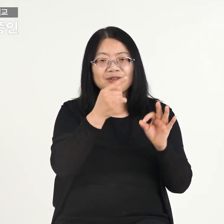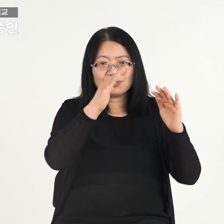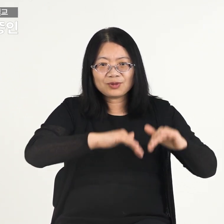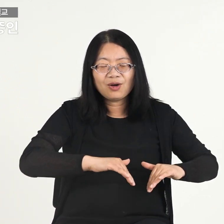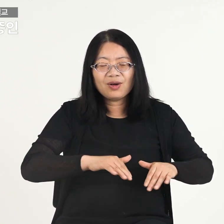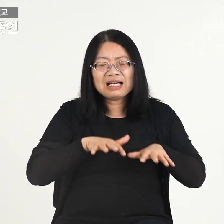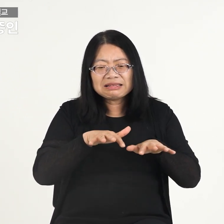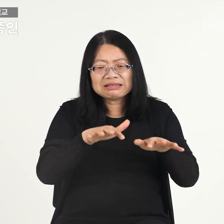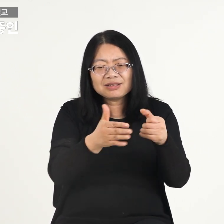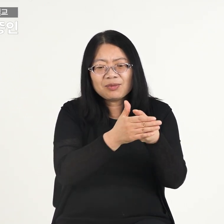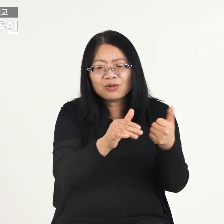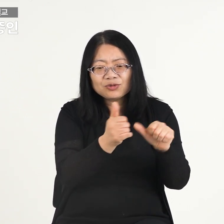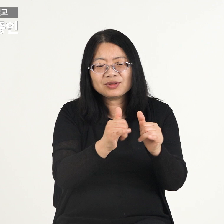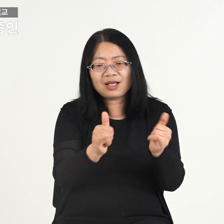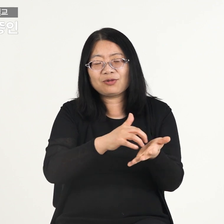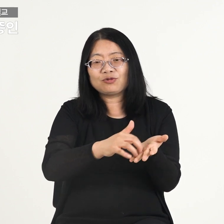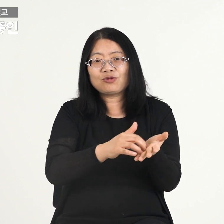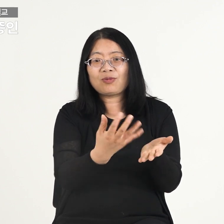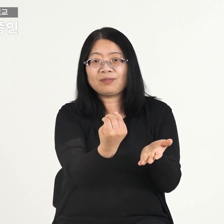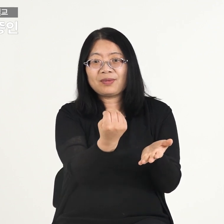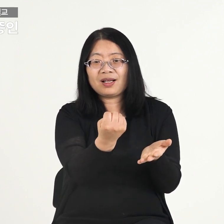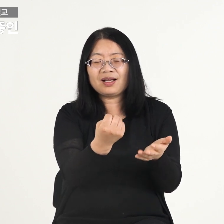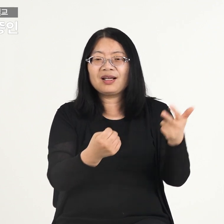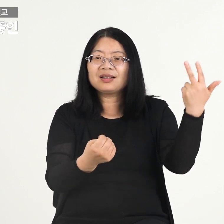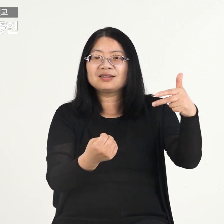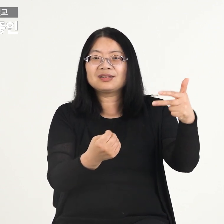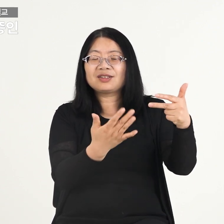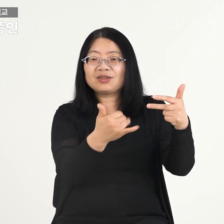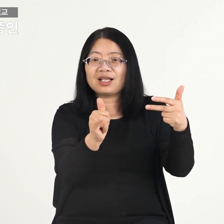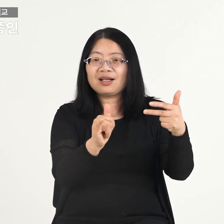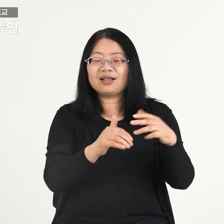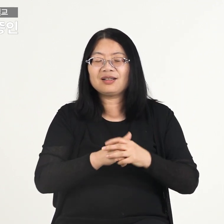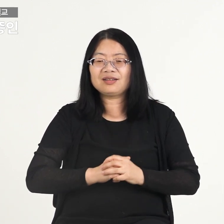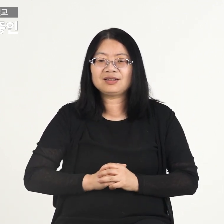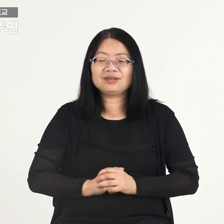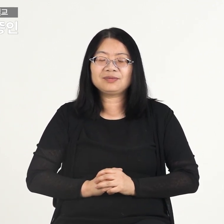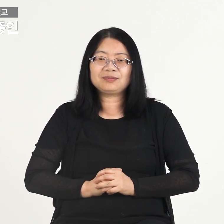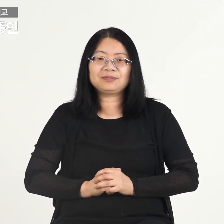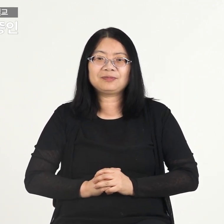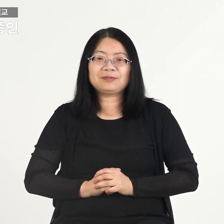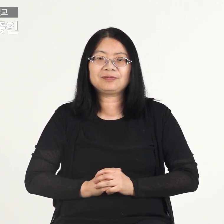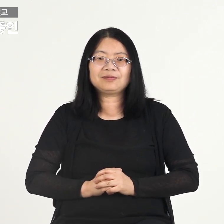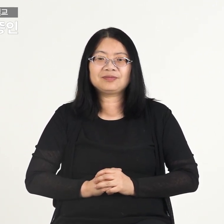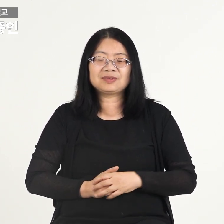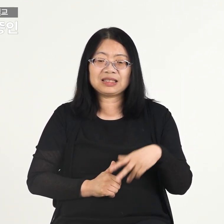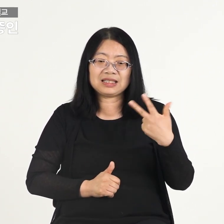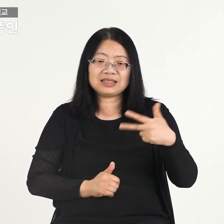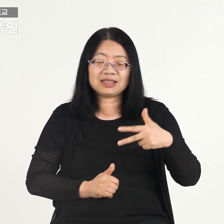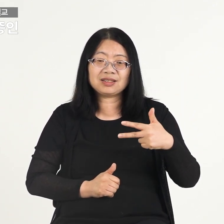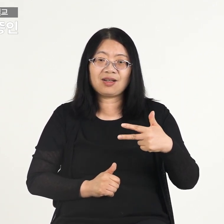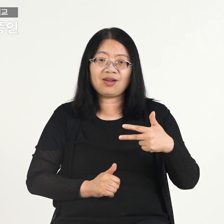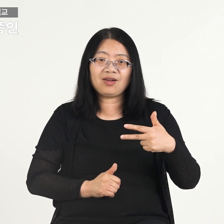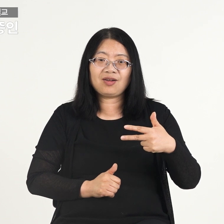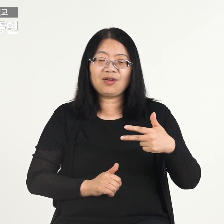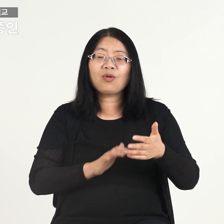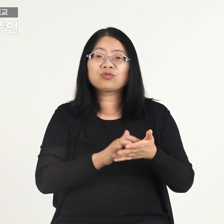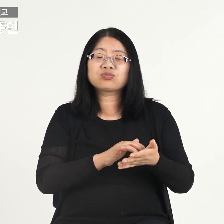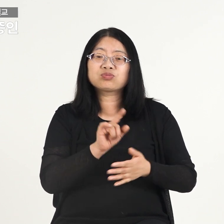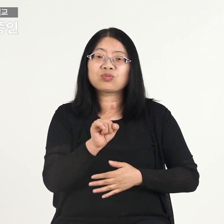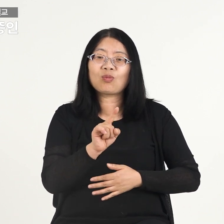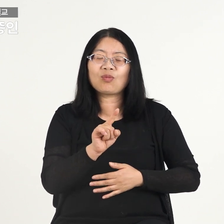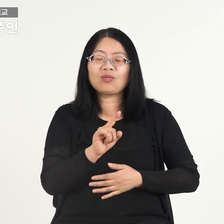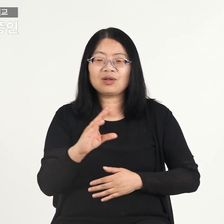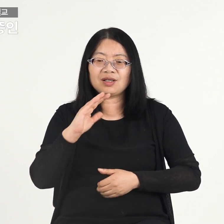죽은 사람이 몇 명이에요? 7천이라. 자, 여러분 7천 하면 혹